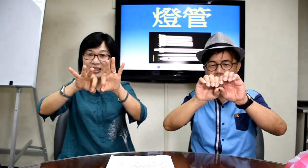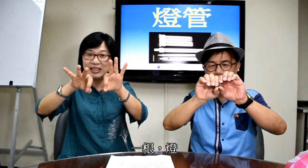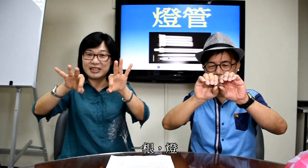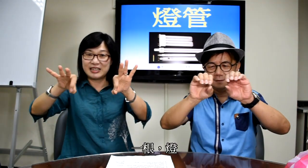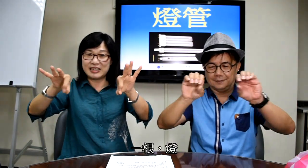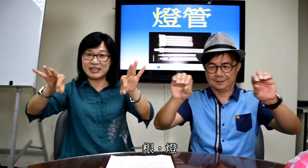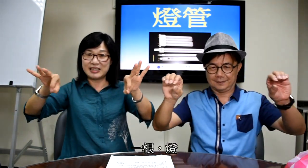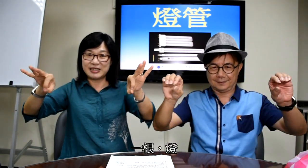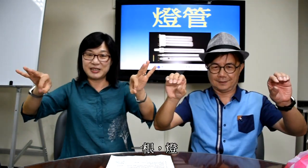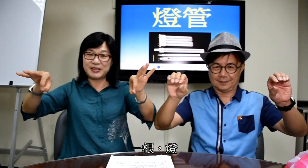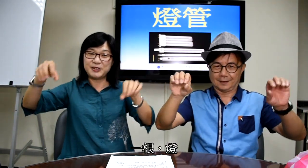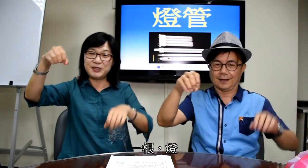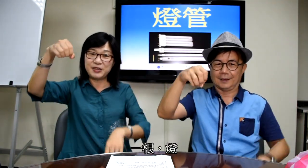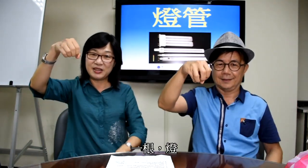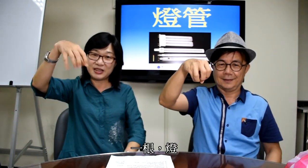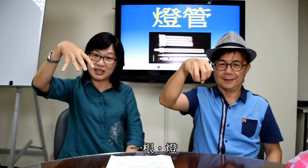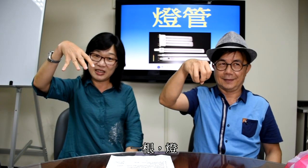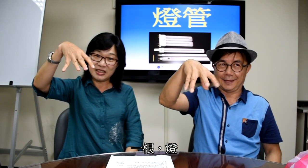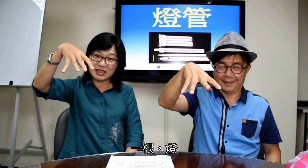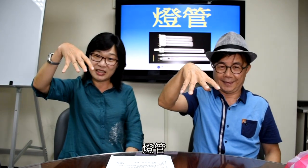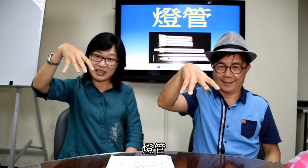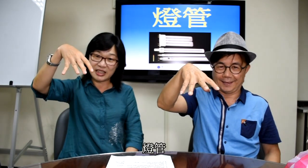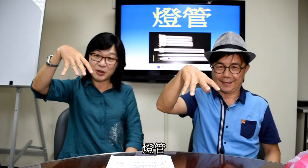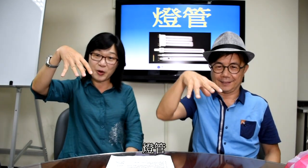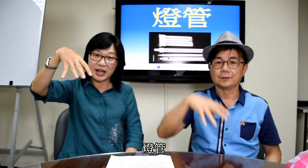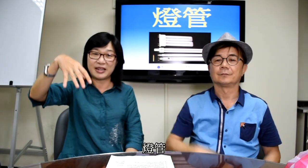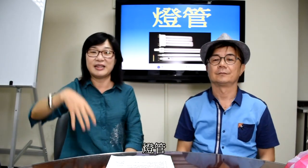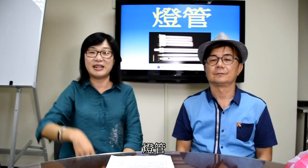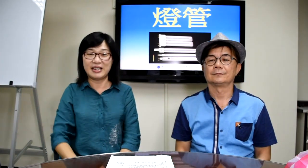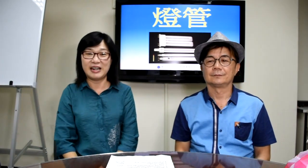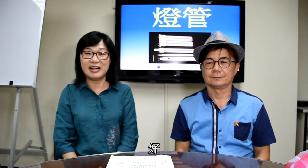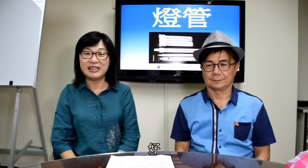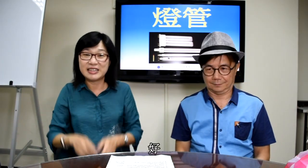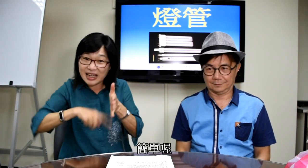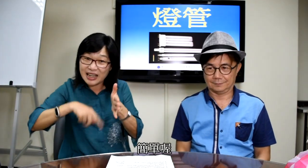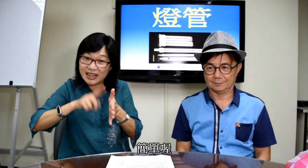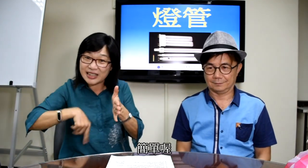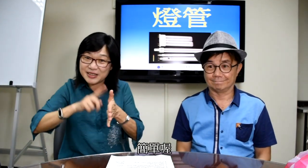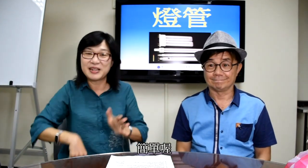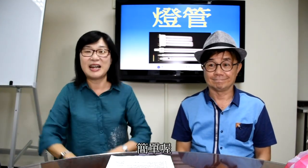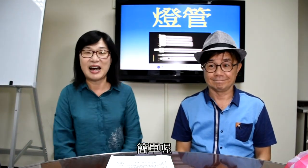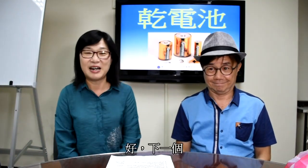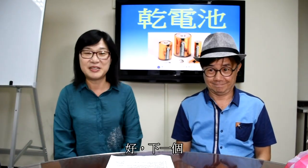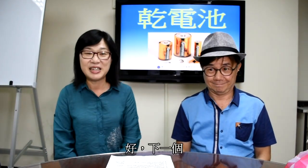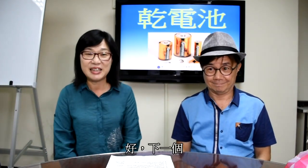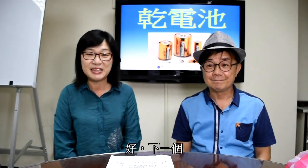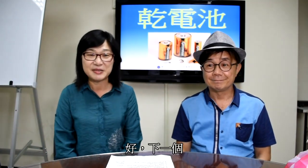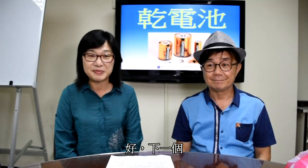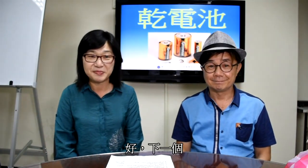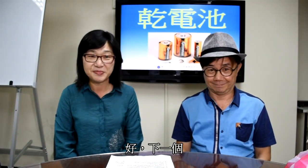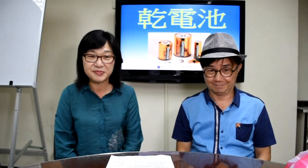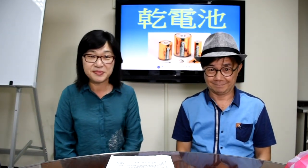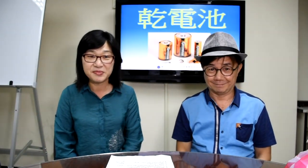一根灯，灯管，简单哈，好，下一个。